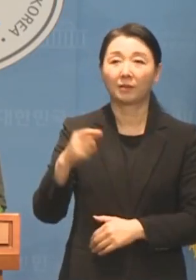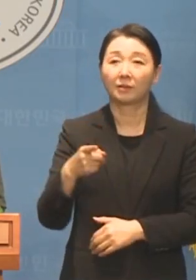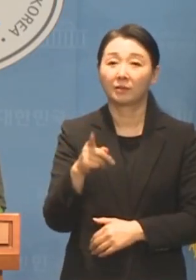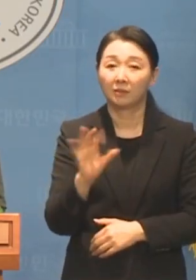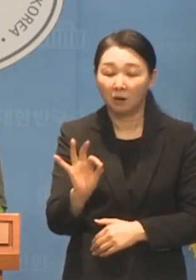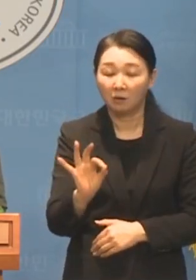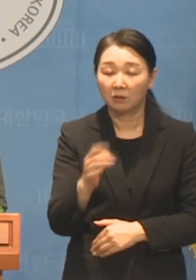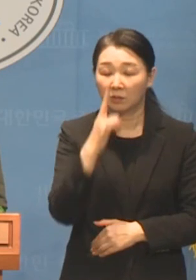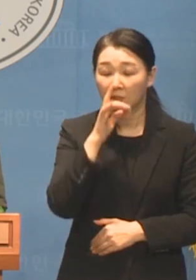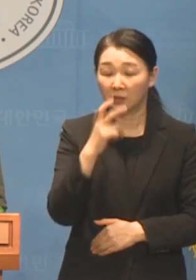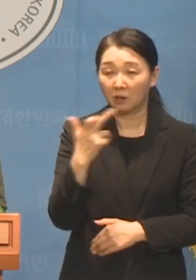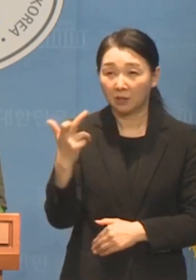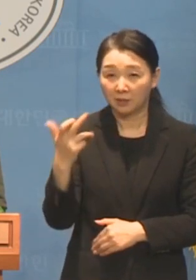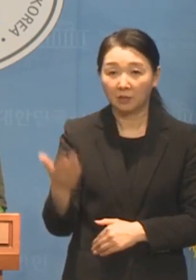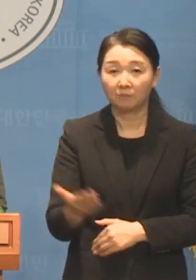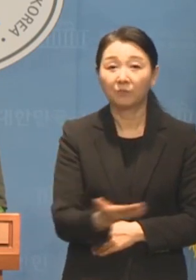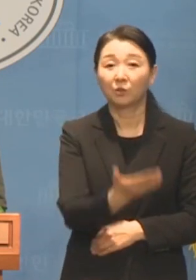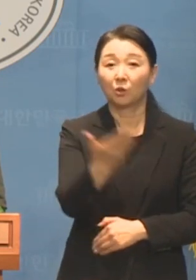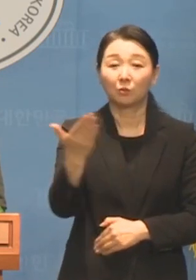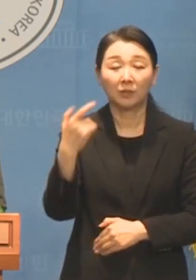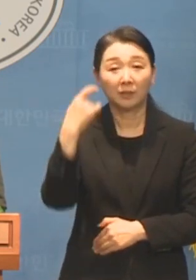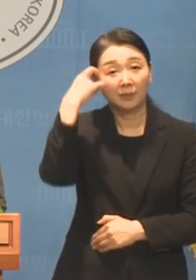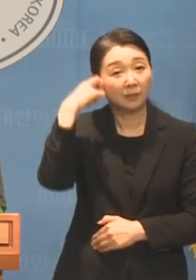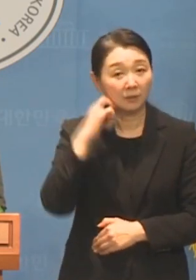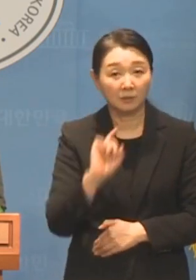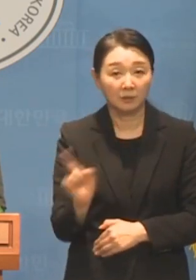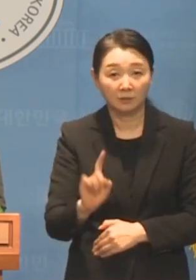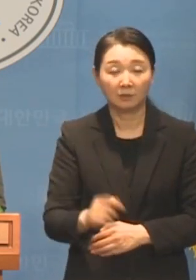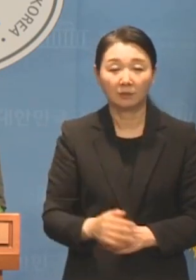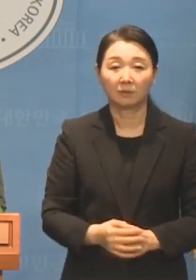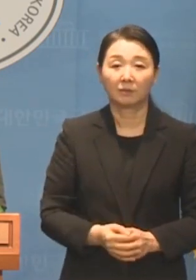설악산 어머니는 여러분들에게 어떠한 존재입니까?